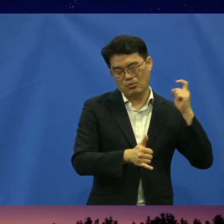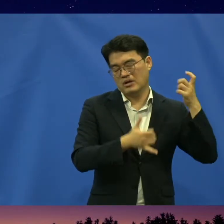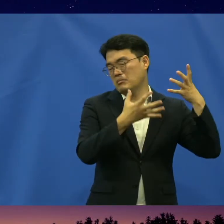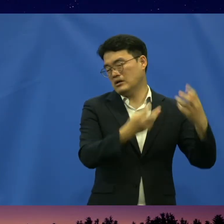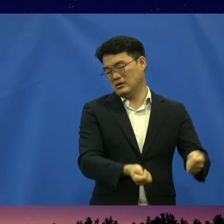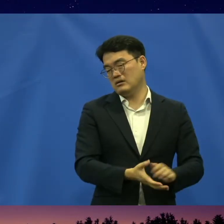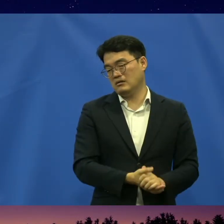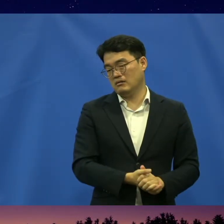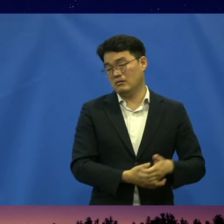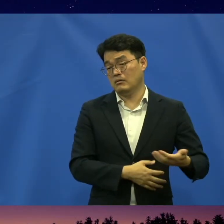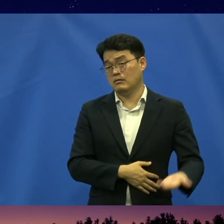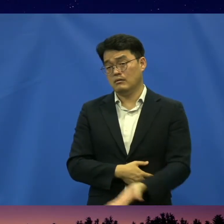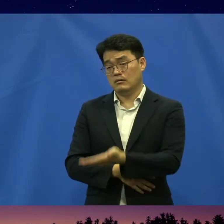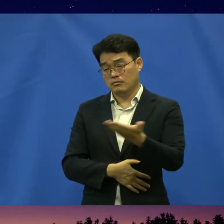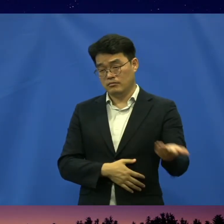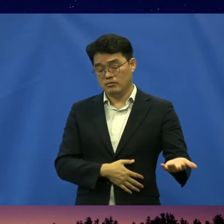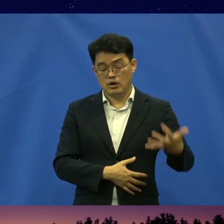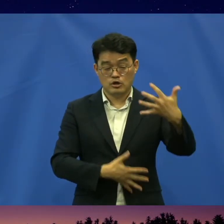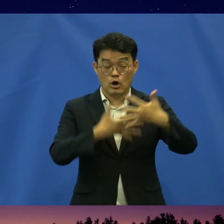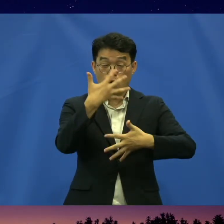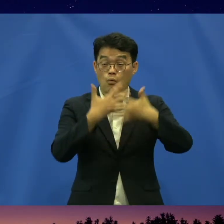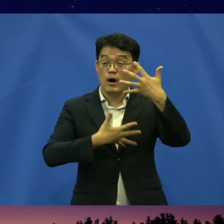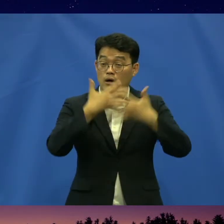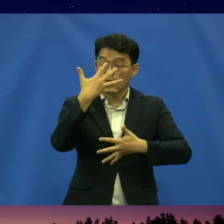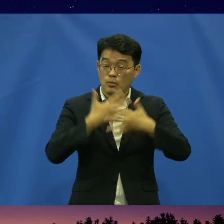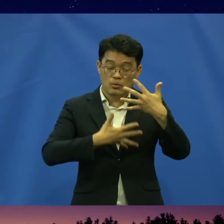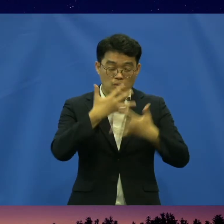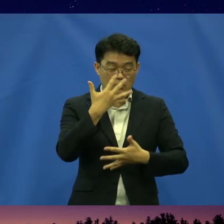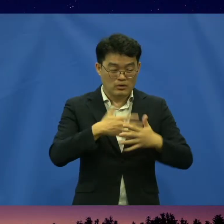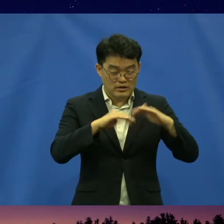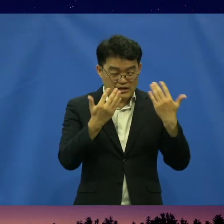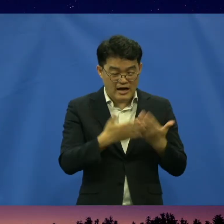그 영화도 처음부터 죽이는 것만 만들어.